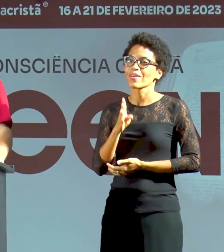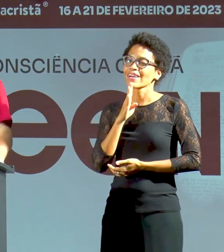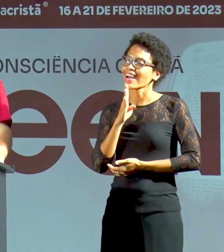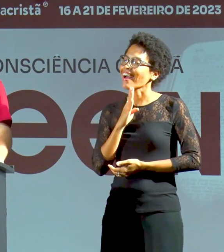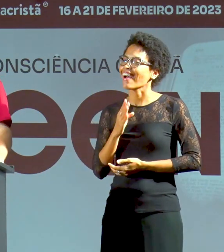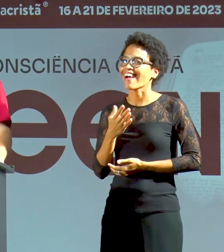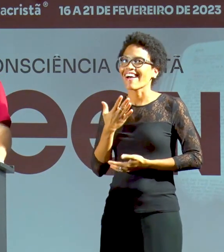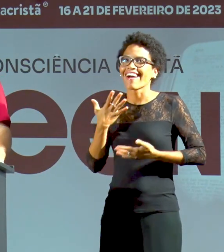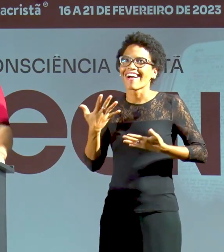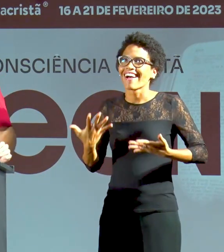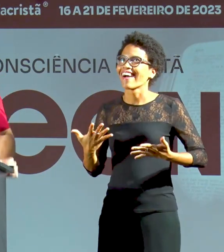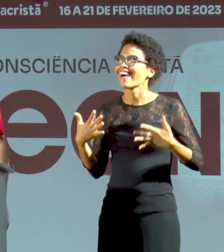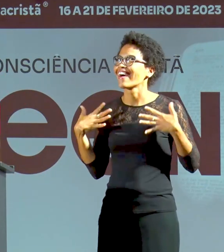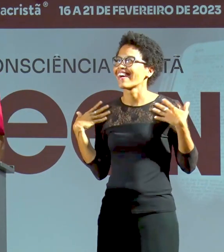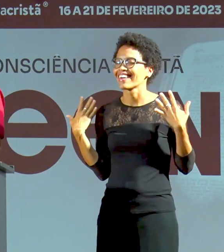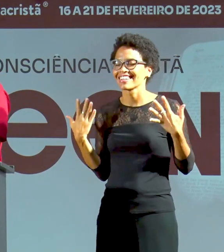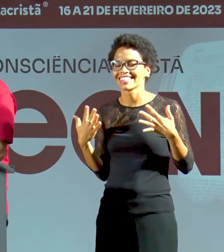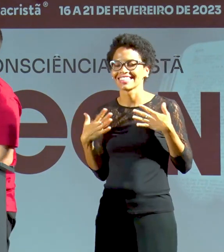gente